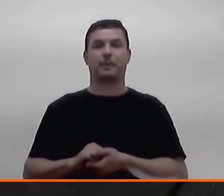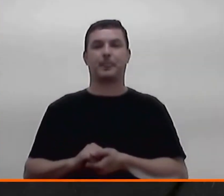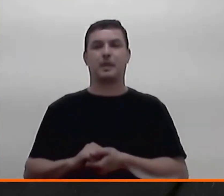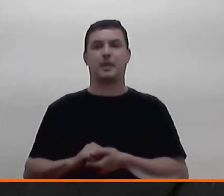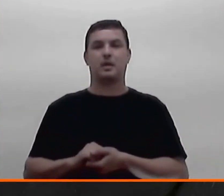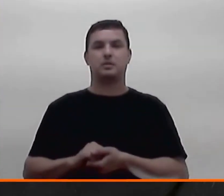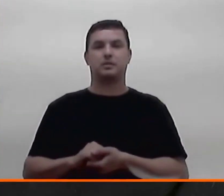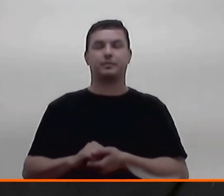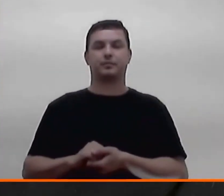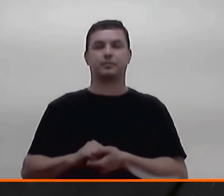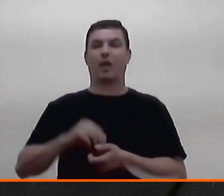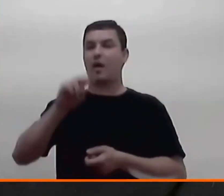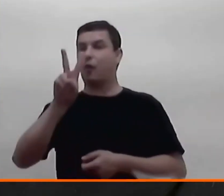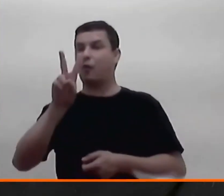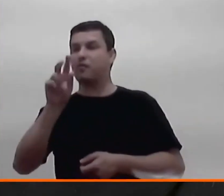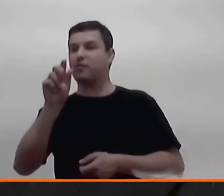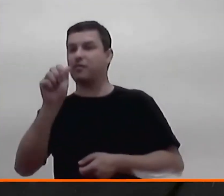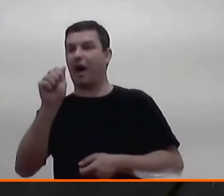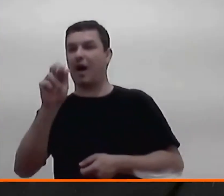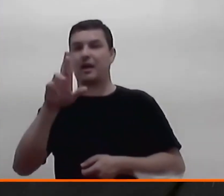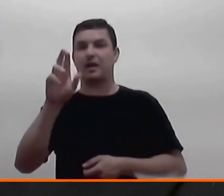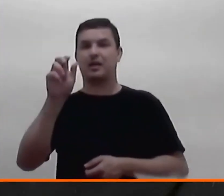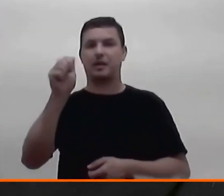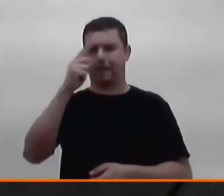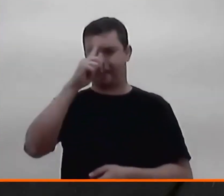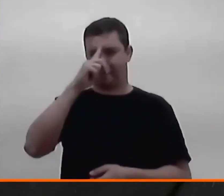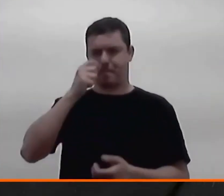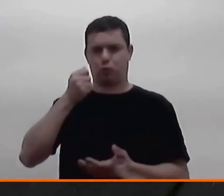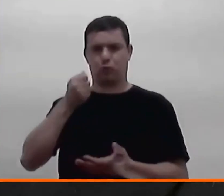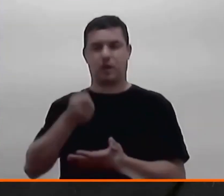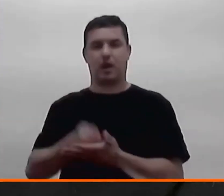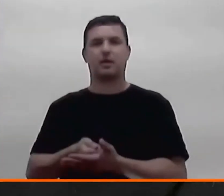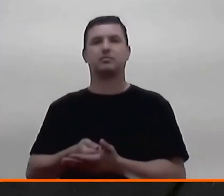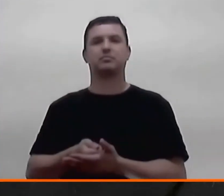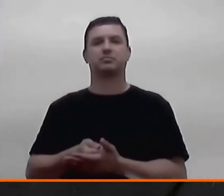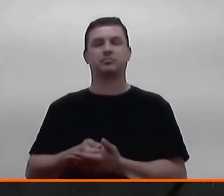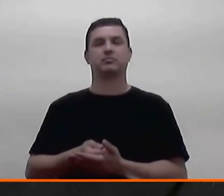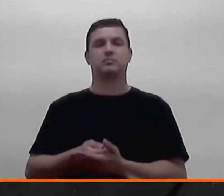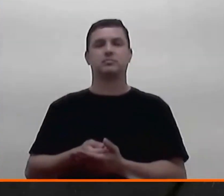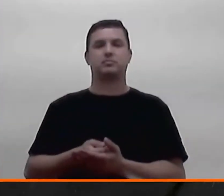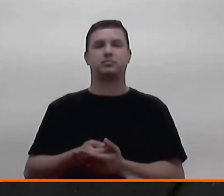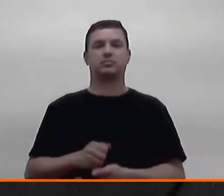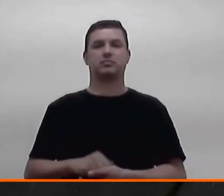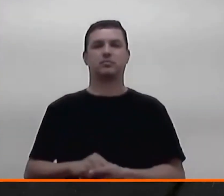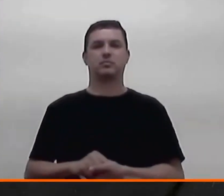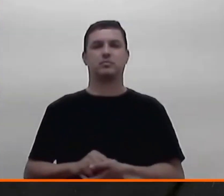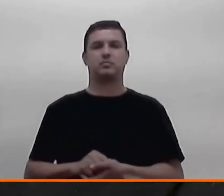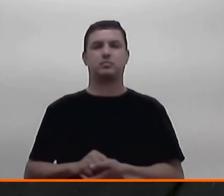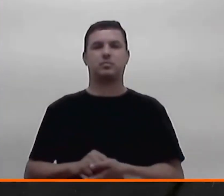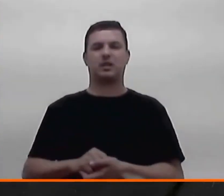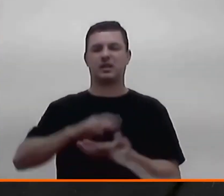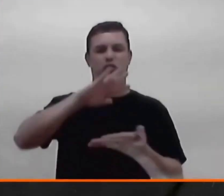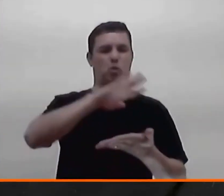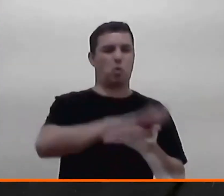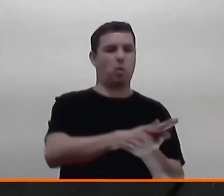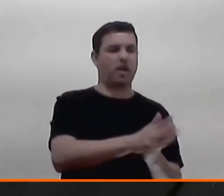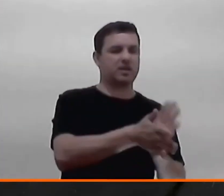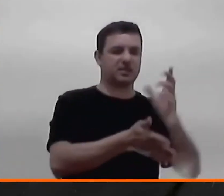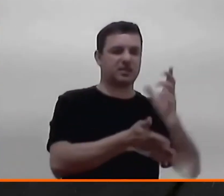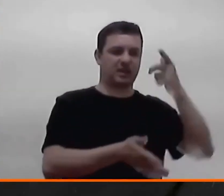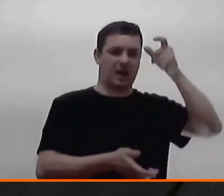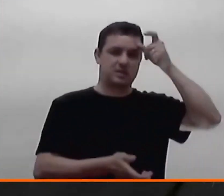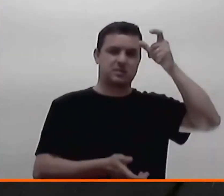regerás e as despedaçarás como um vaso de oleiro.